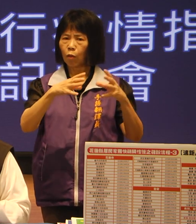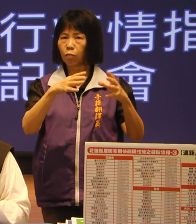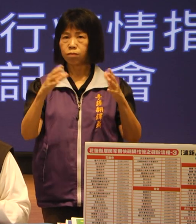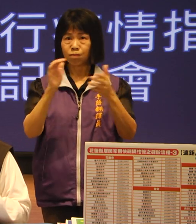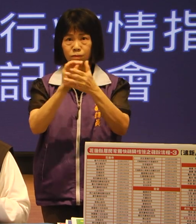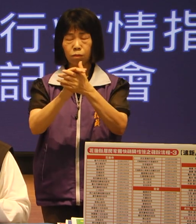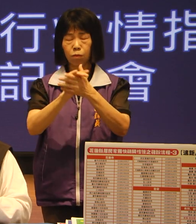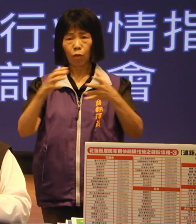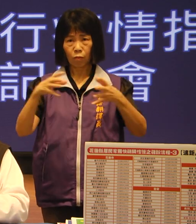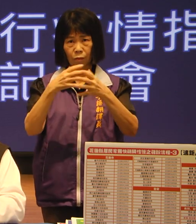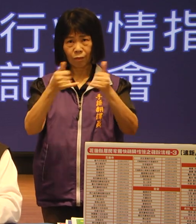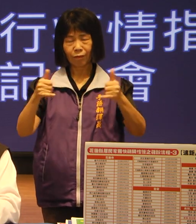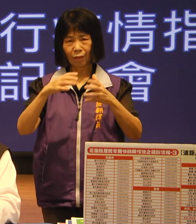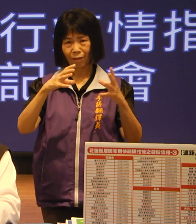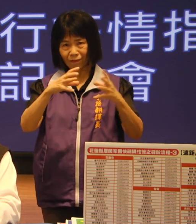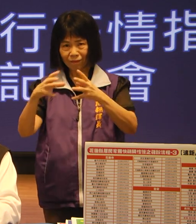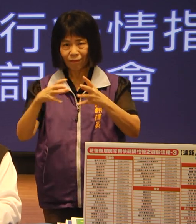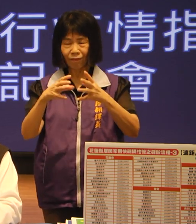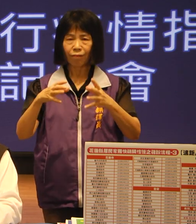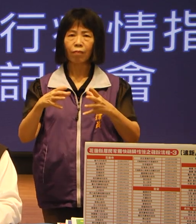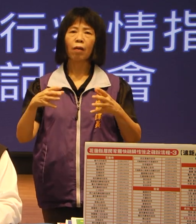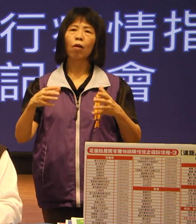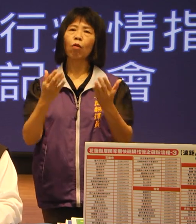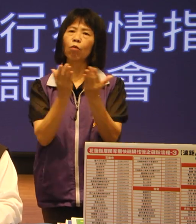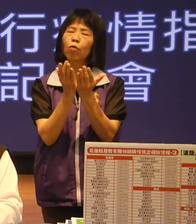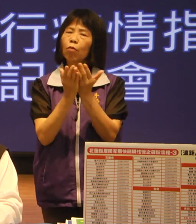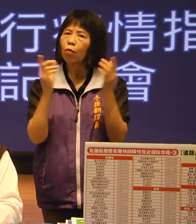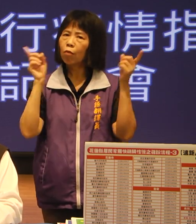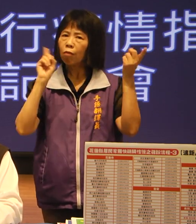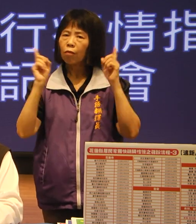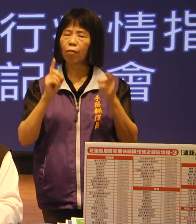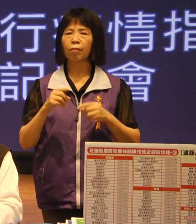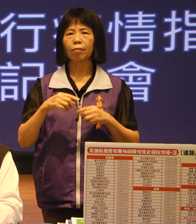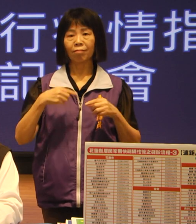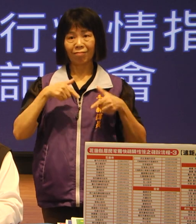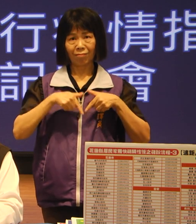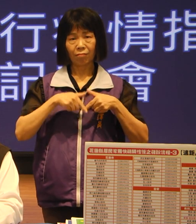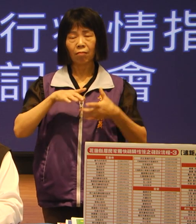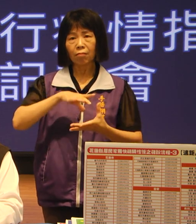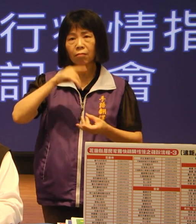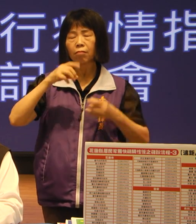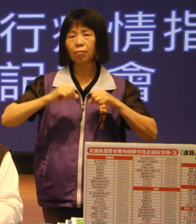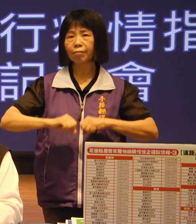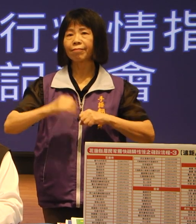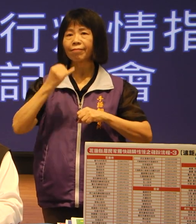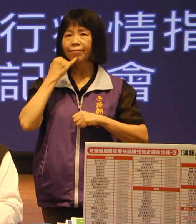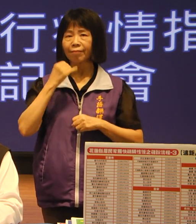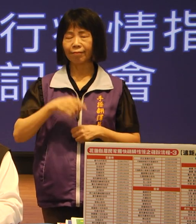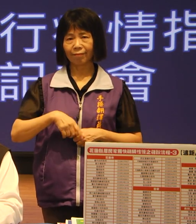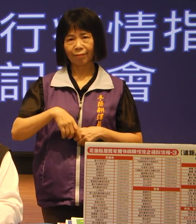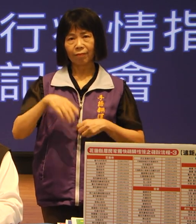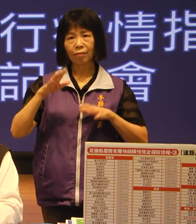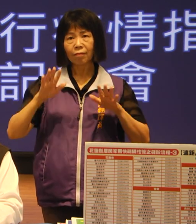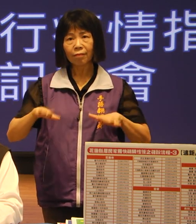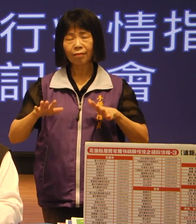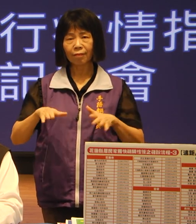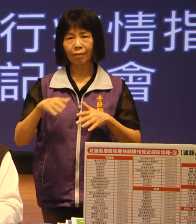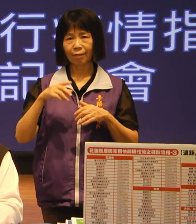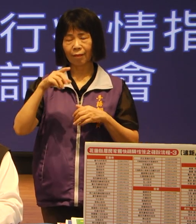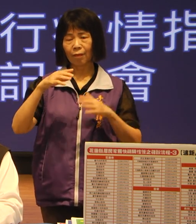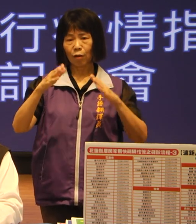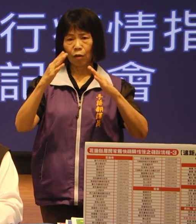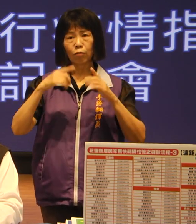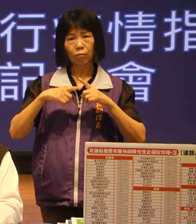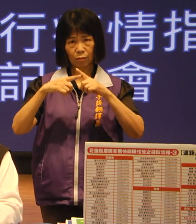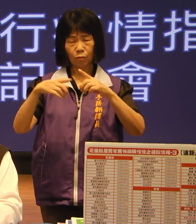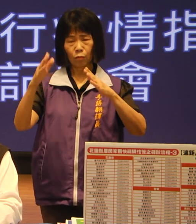个健康的身心灵的生活，我想这个部分我们也依旧希望能够来推动我们的实